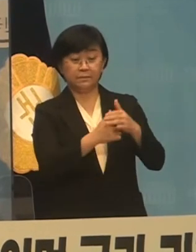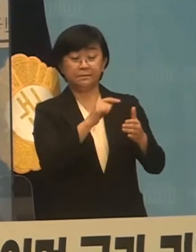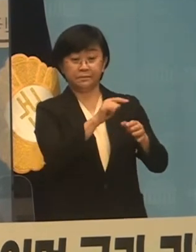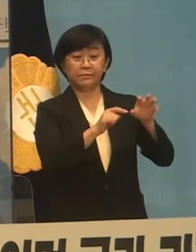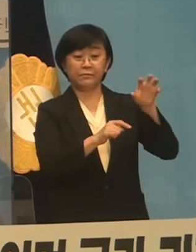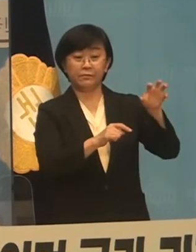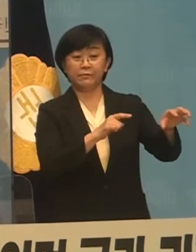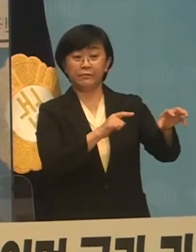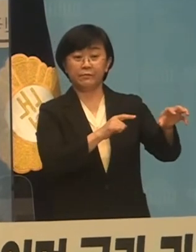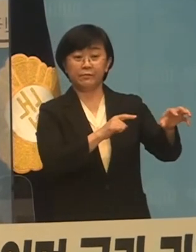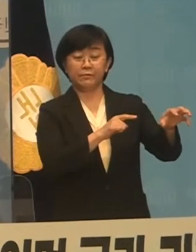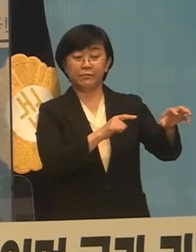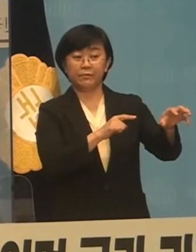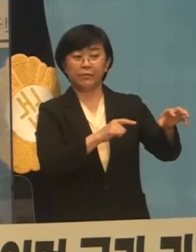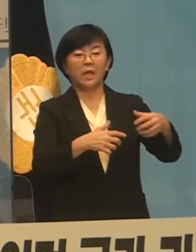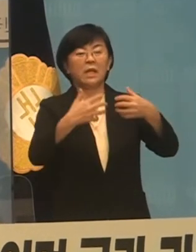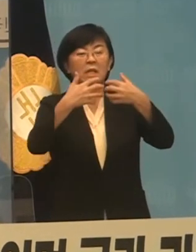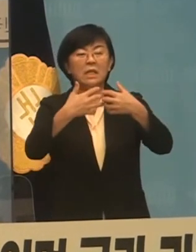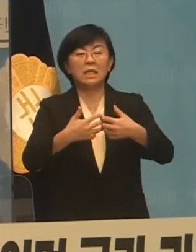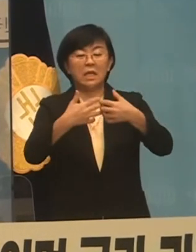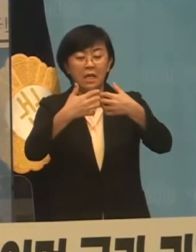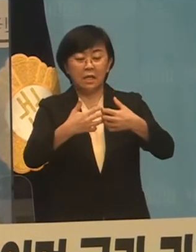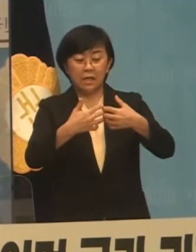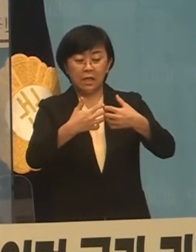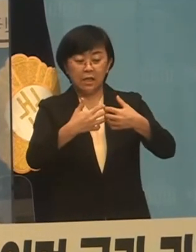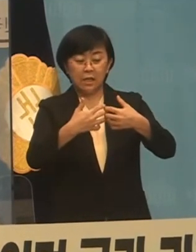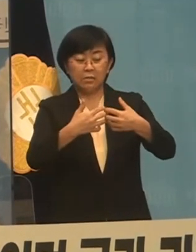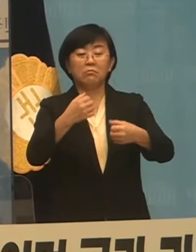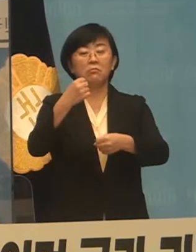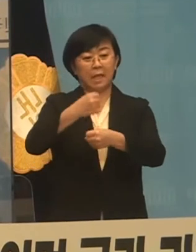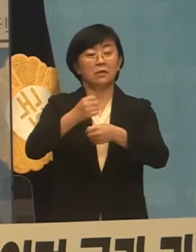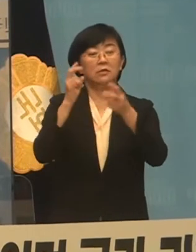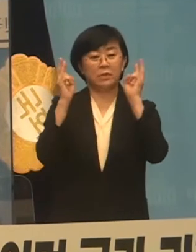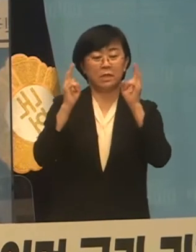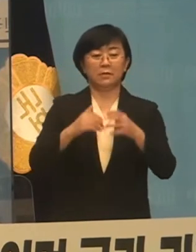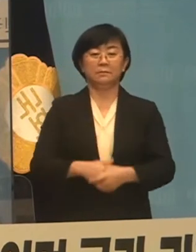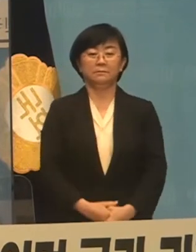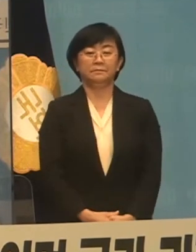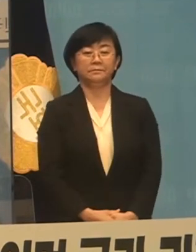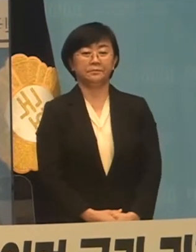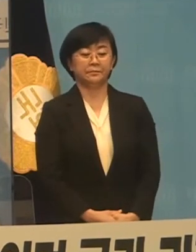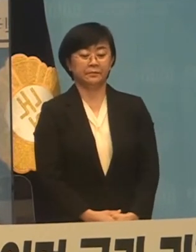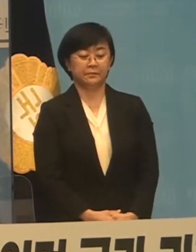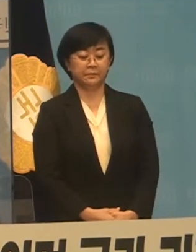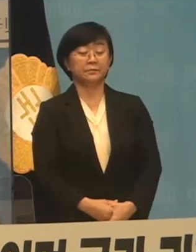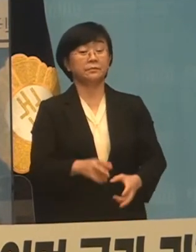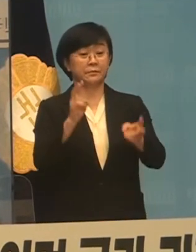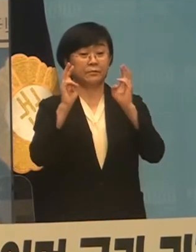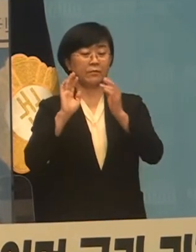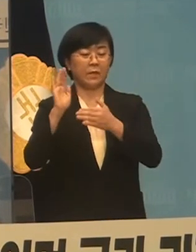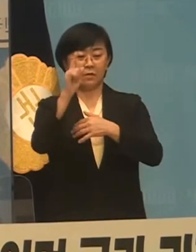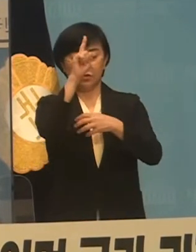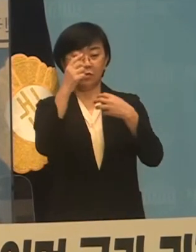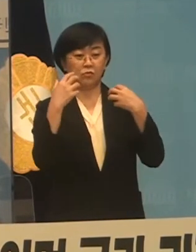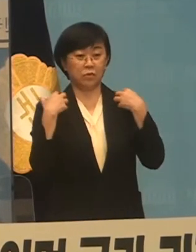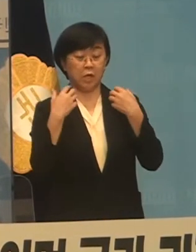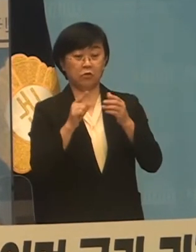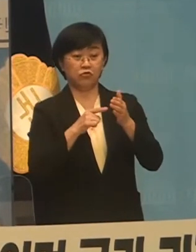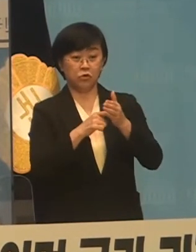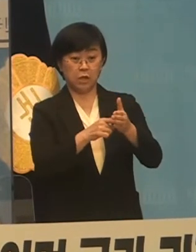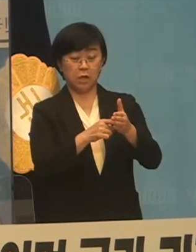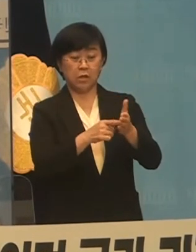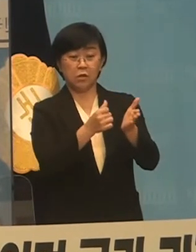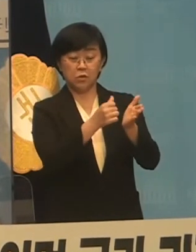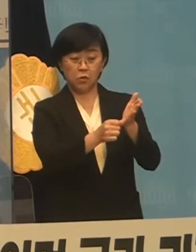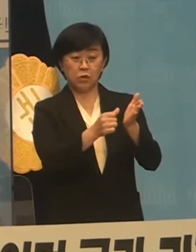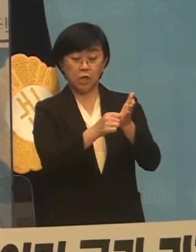두산공작기계는 말 그대로 기계를 깎는 기계를 만드는 회사입니다. 그 회사가 최근에 정부에서 지나는